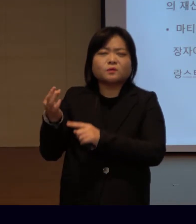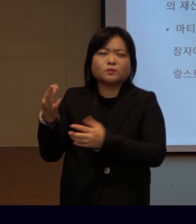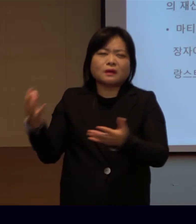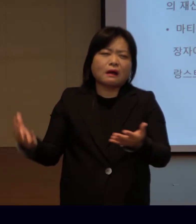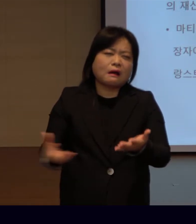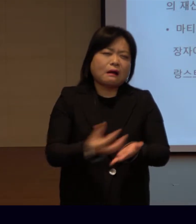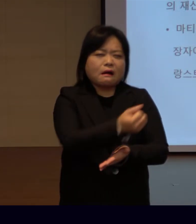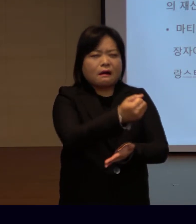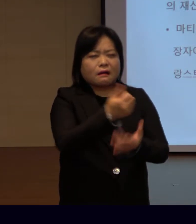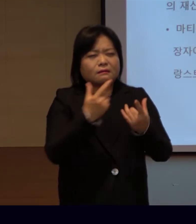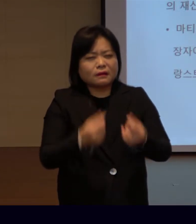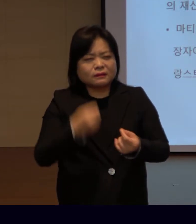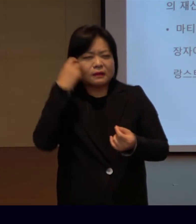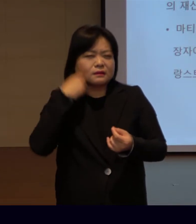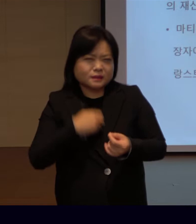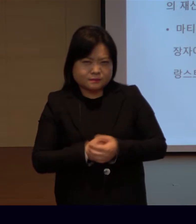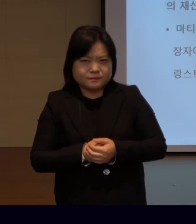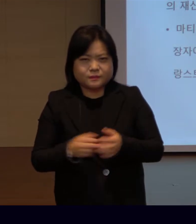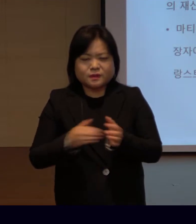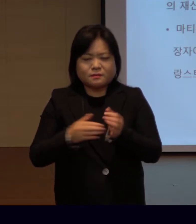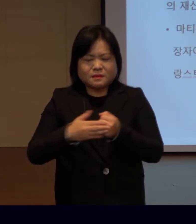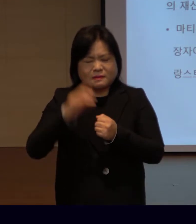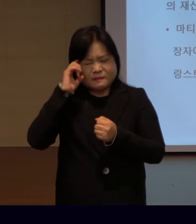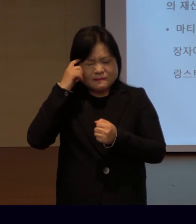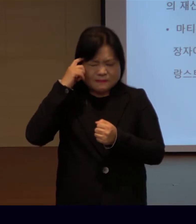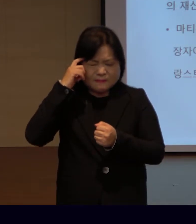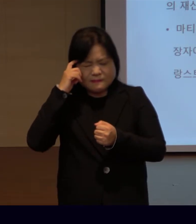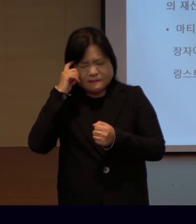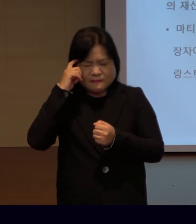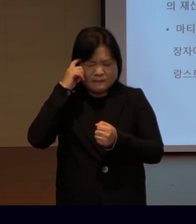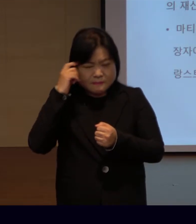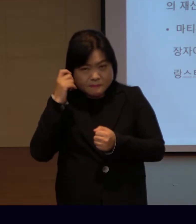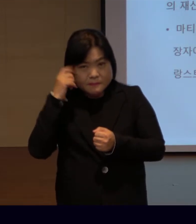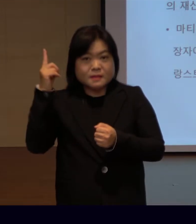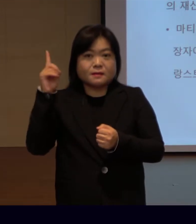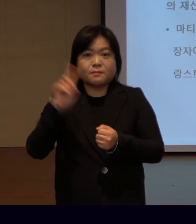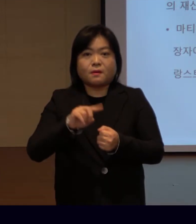다 먹어치우겠구나. 그래서 머리를 써서 낸 게 뭐냐 하면은